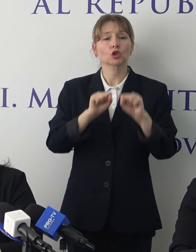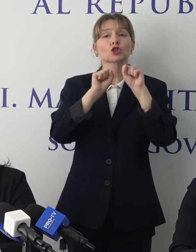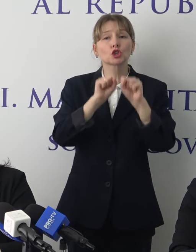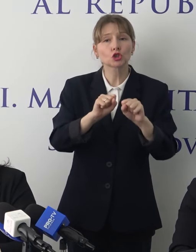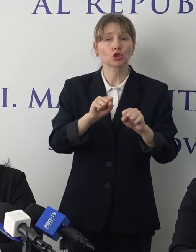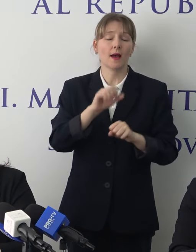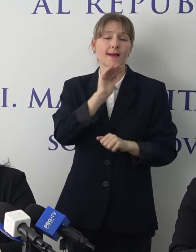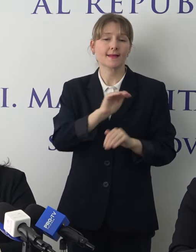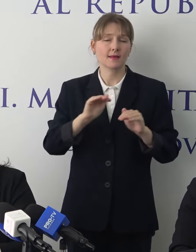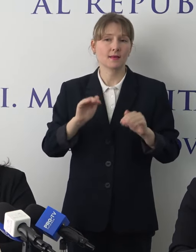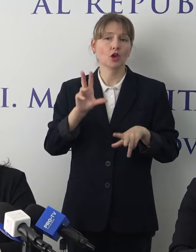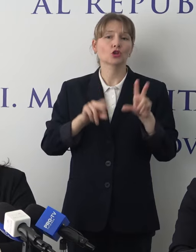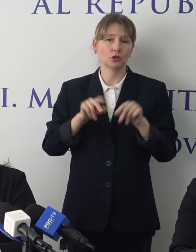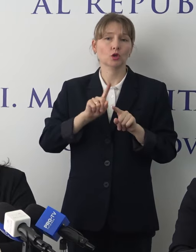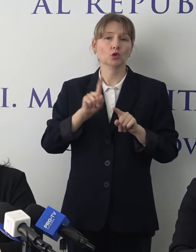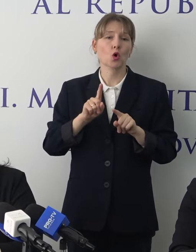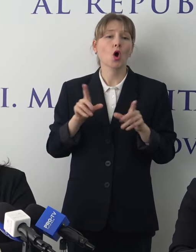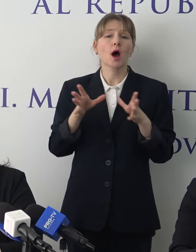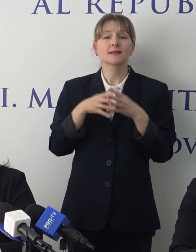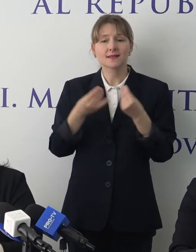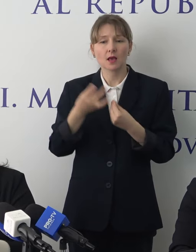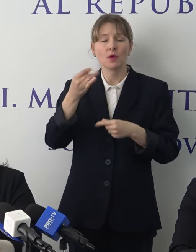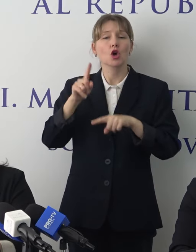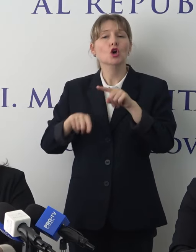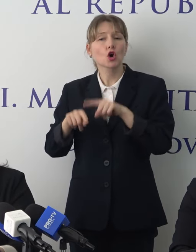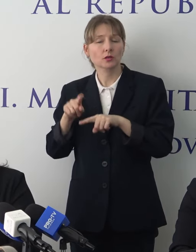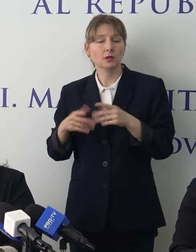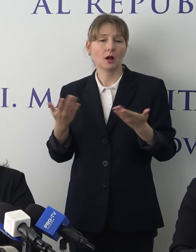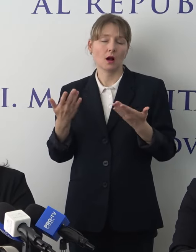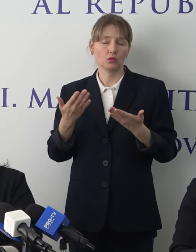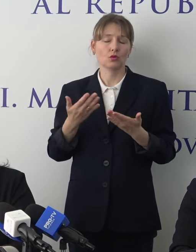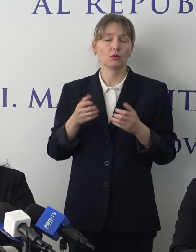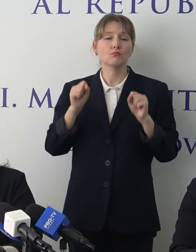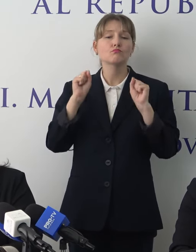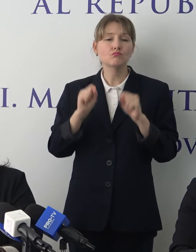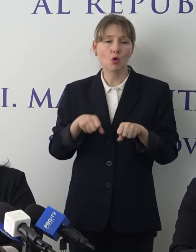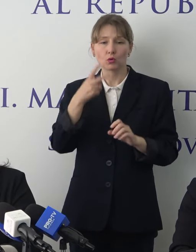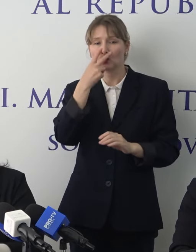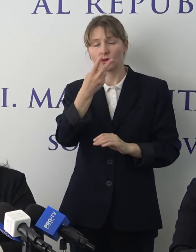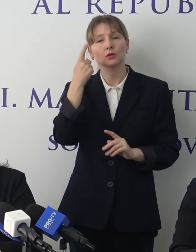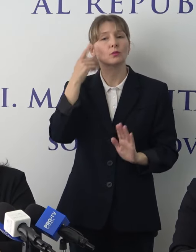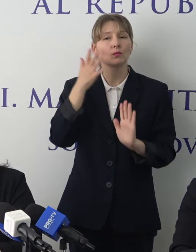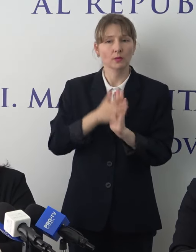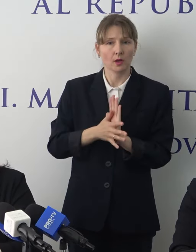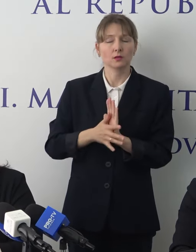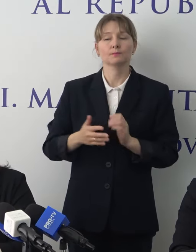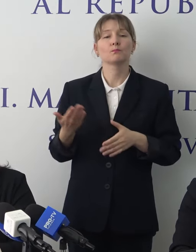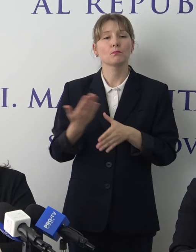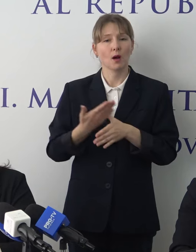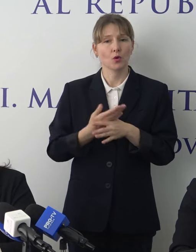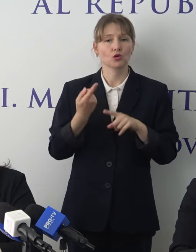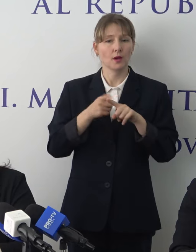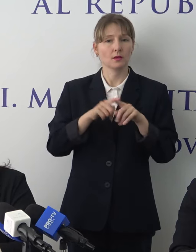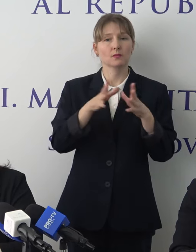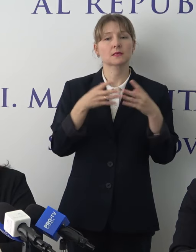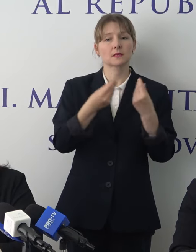acei apărători ai copiilor care se găsesc în cele mai dificile situații. Social workers and child protection